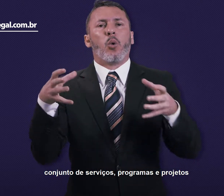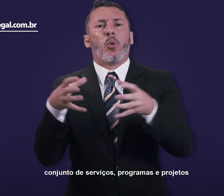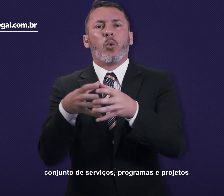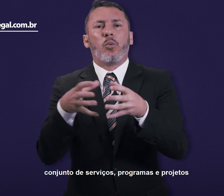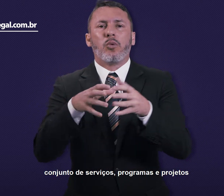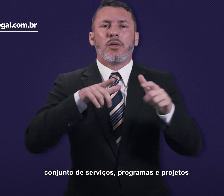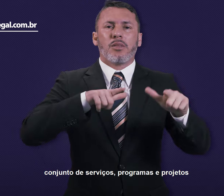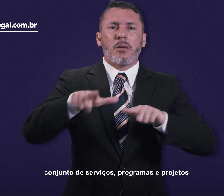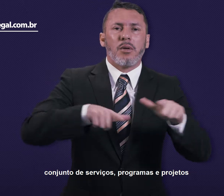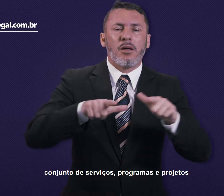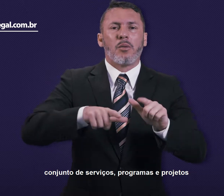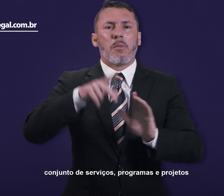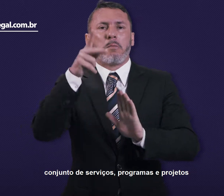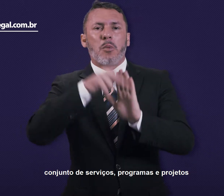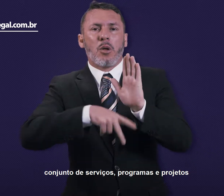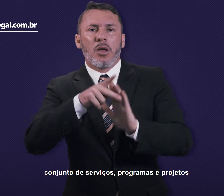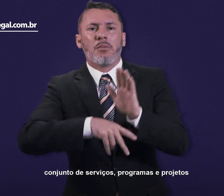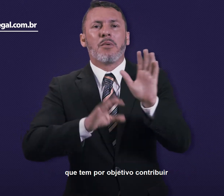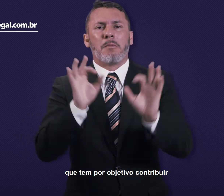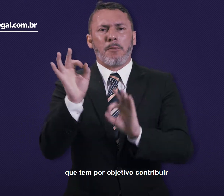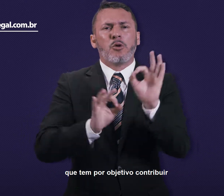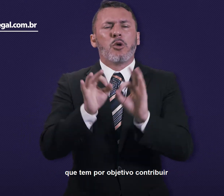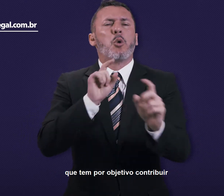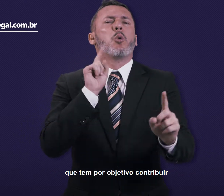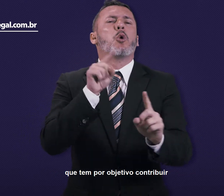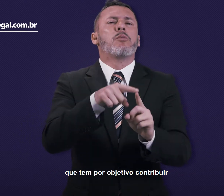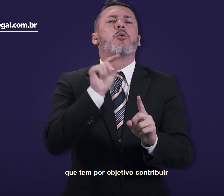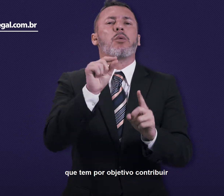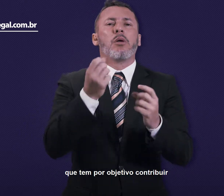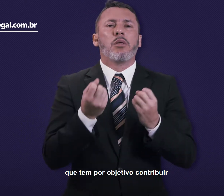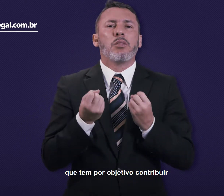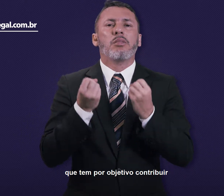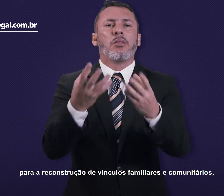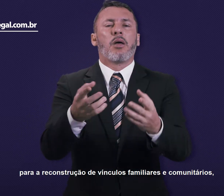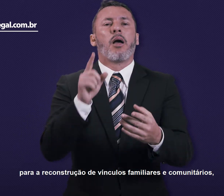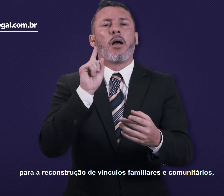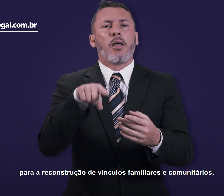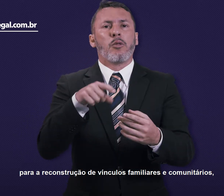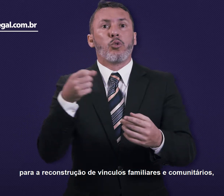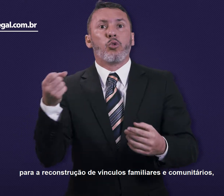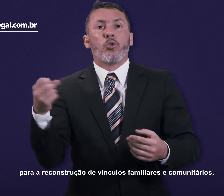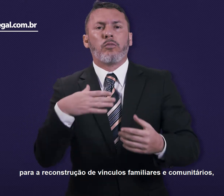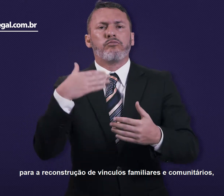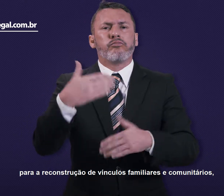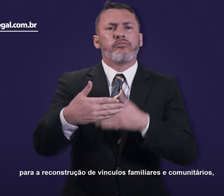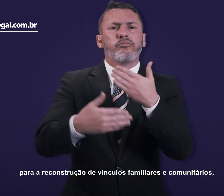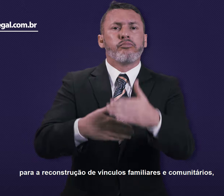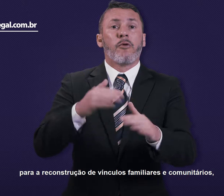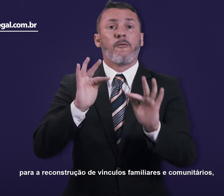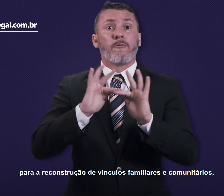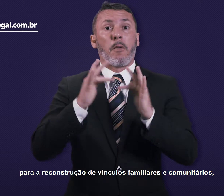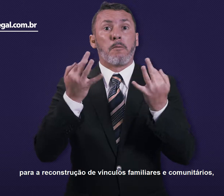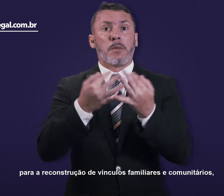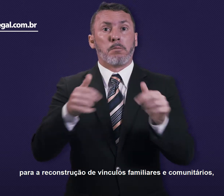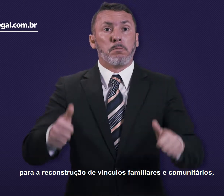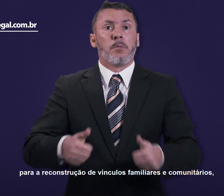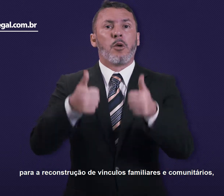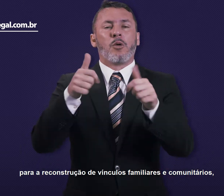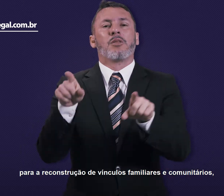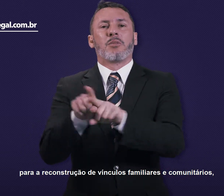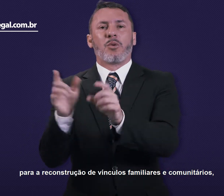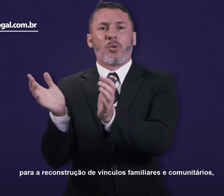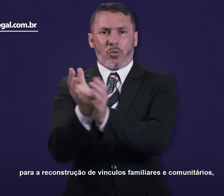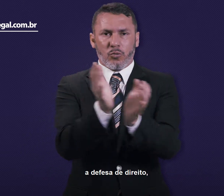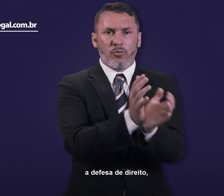Conjunto de serviços, programas e projetos que têm por objetivo contribuir para a reconstrução de vínculos familiares